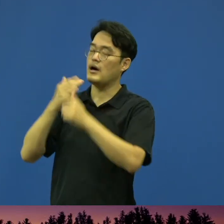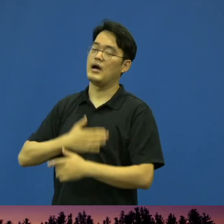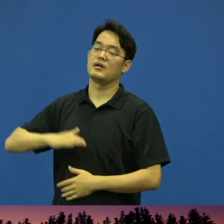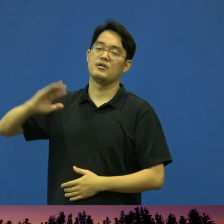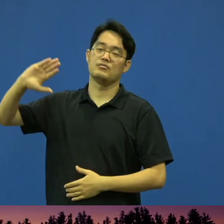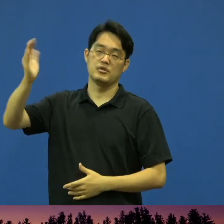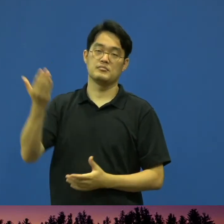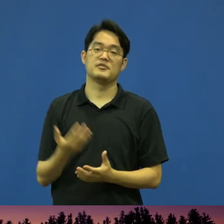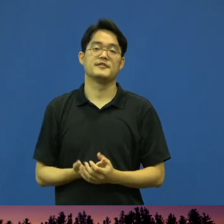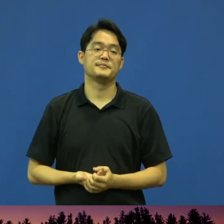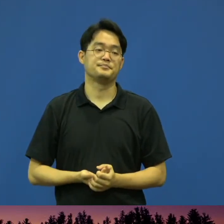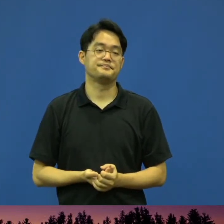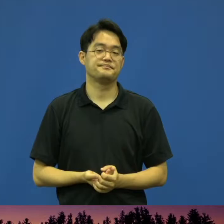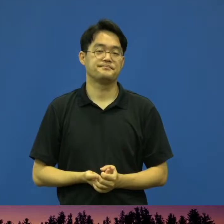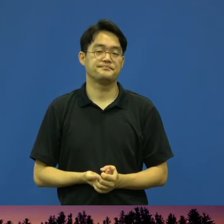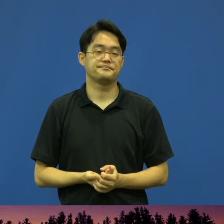되었습니다.